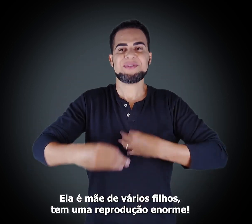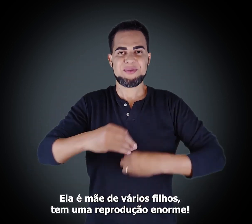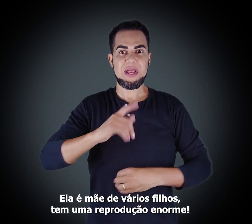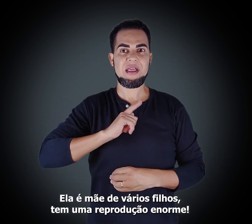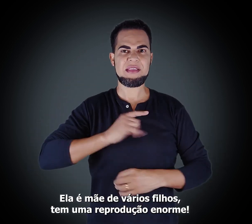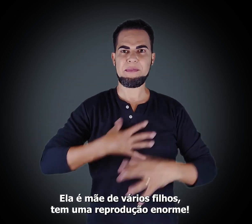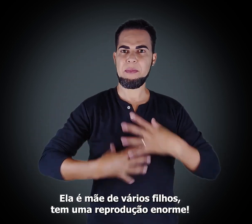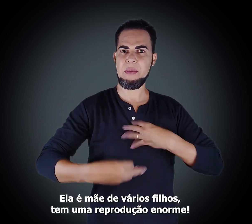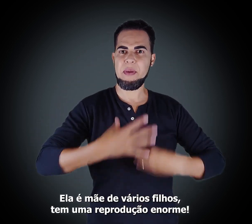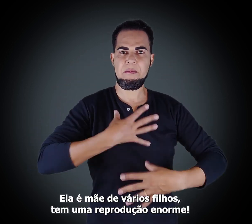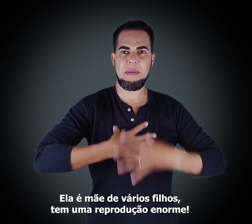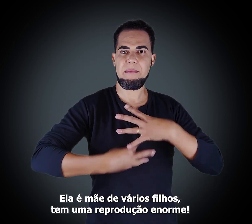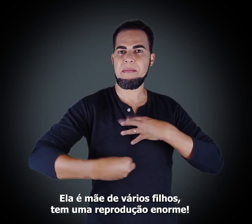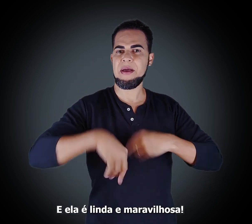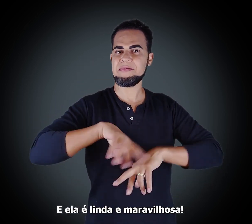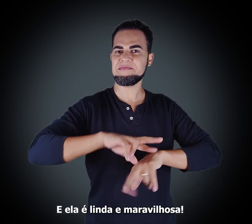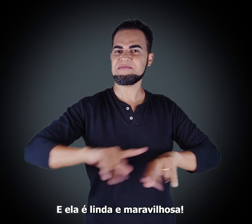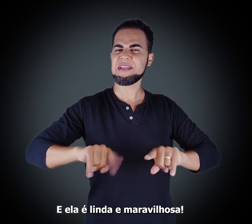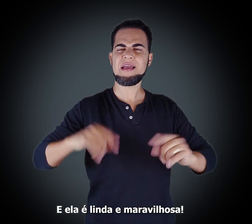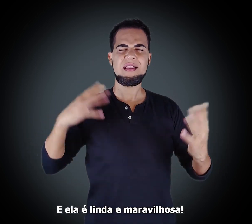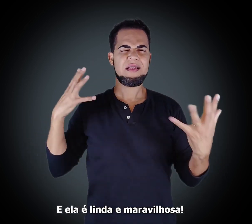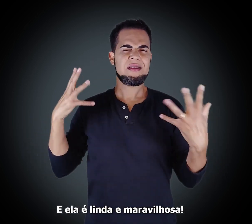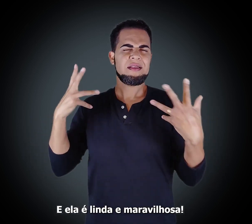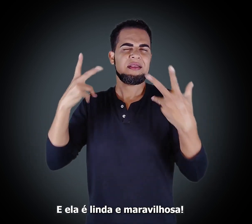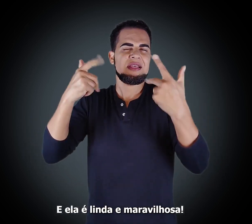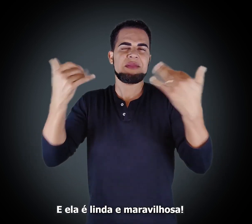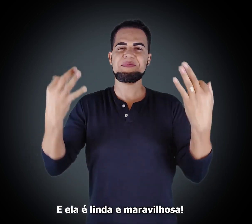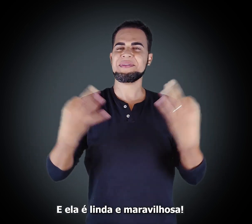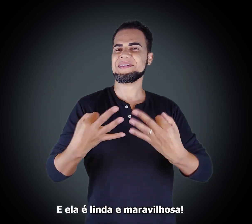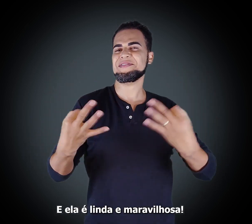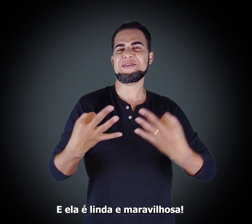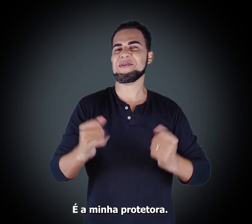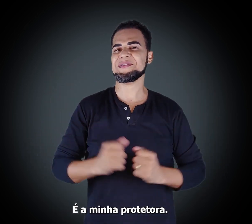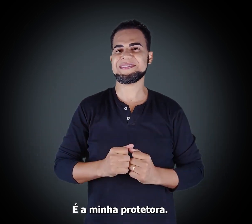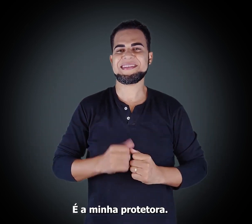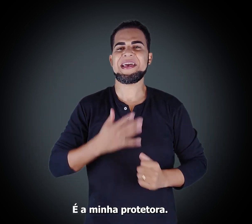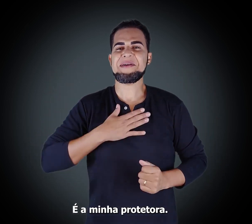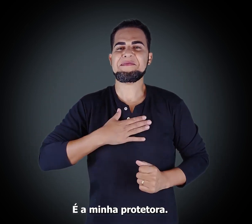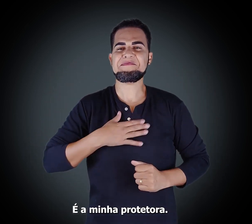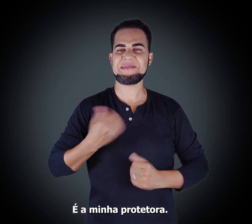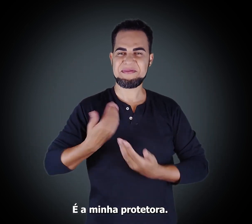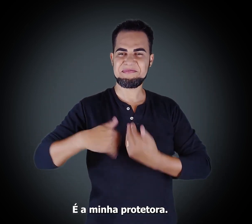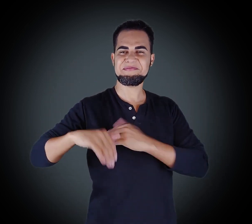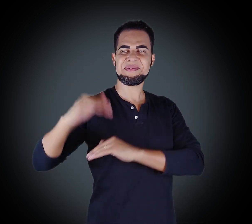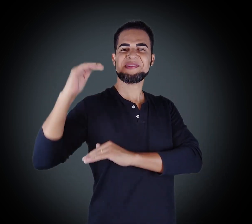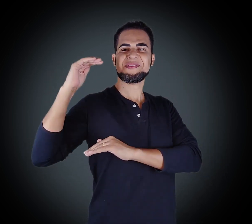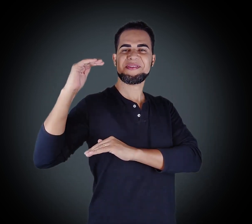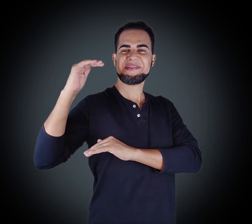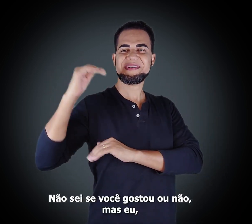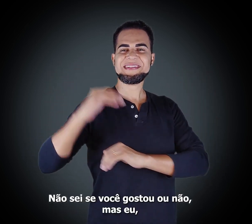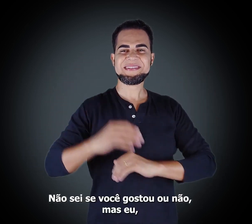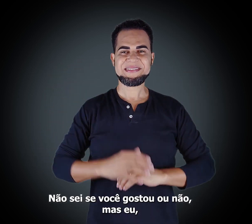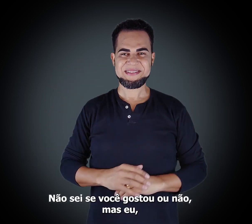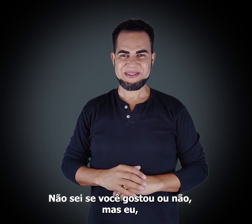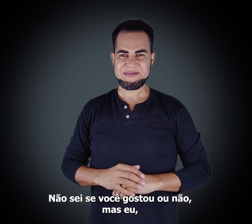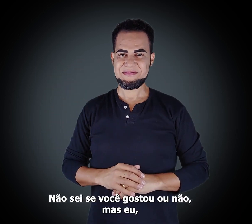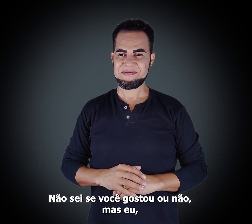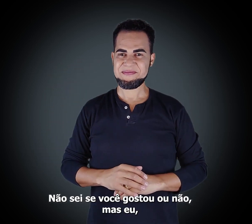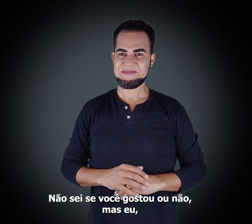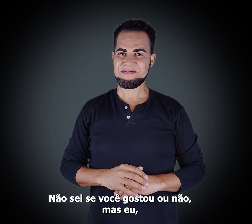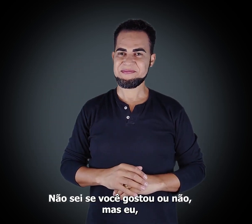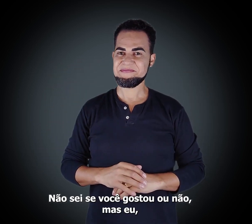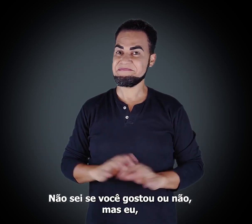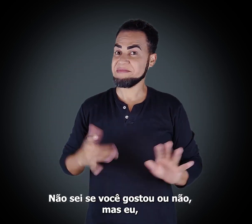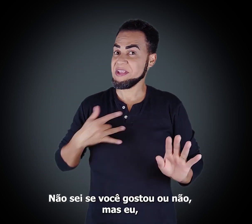uma reprodução enorme e ela é linda e maravilhosa. É a minha protetora. Não sei